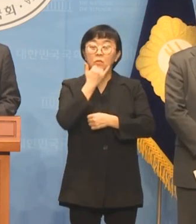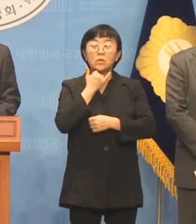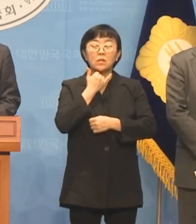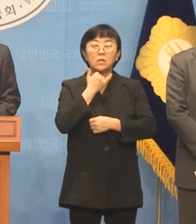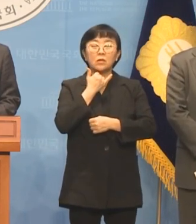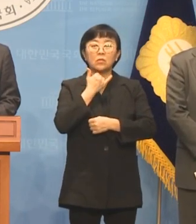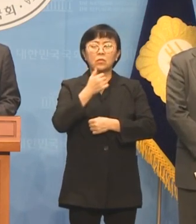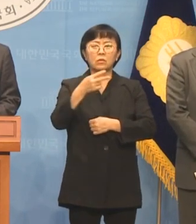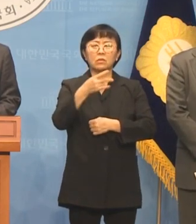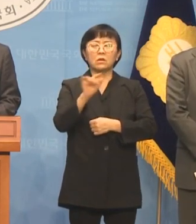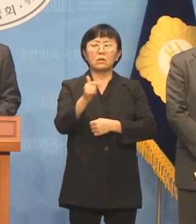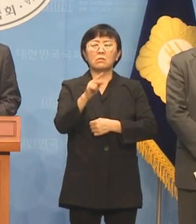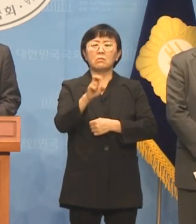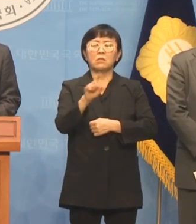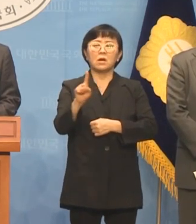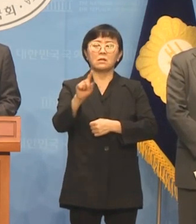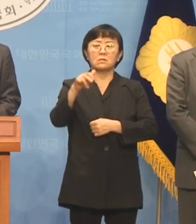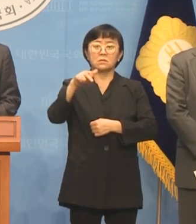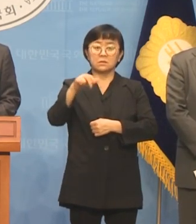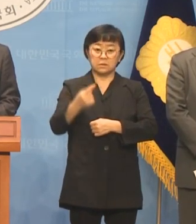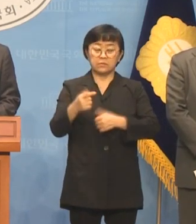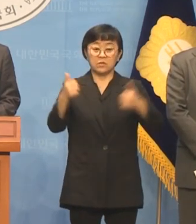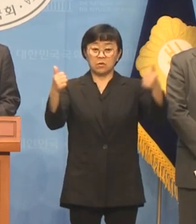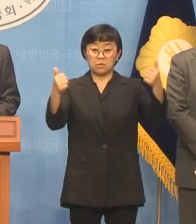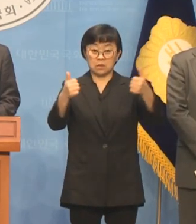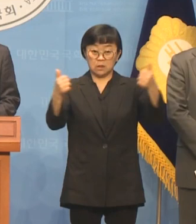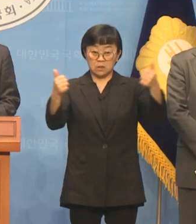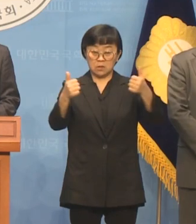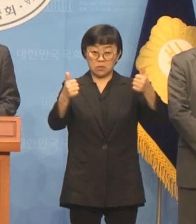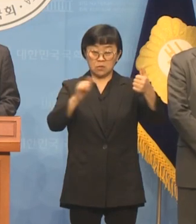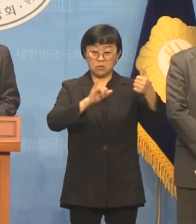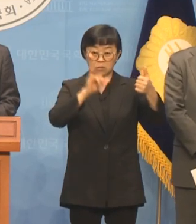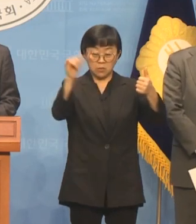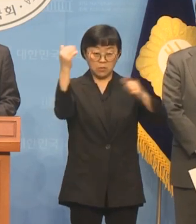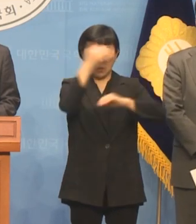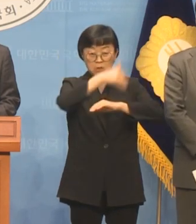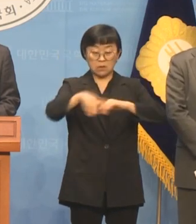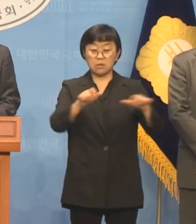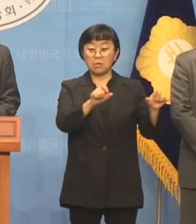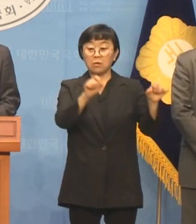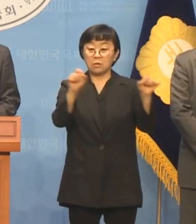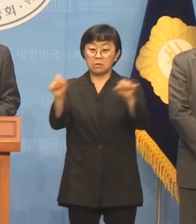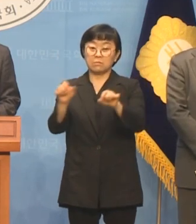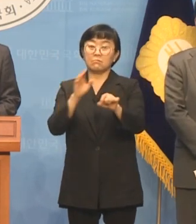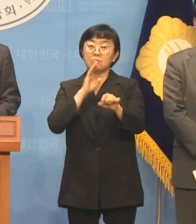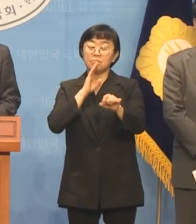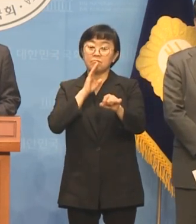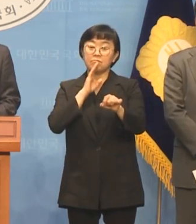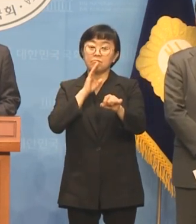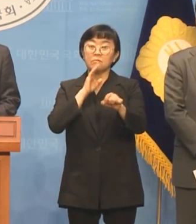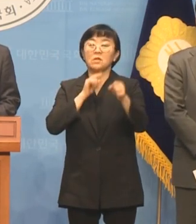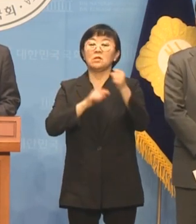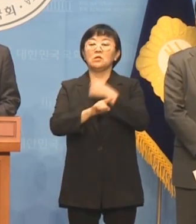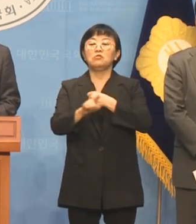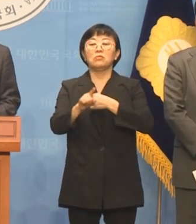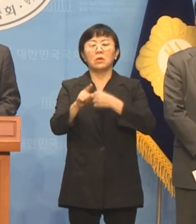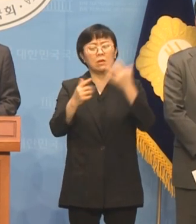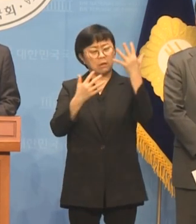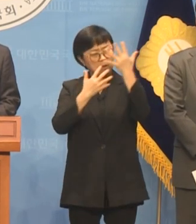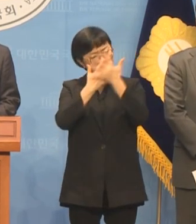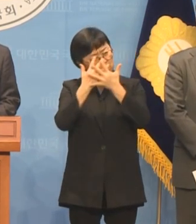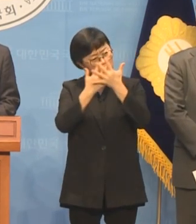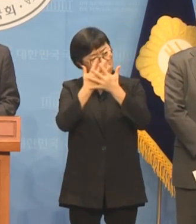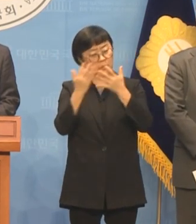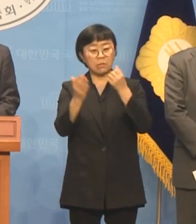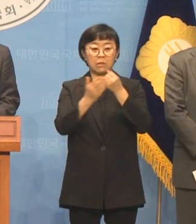덴마크 등의 정상외교 국빈 방문이 예정되어 있다가 연기가 됐는데 그 이유가 좀